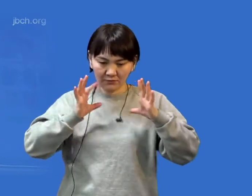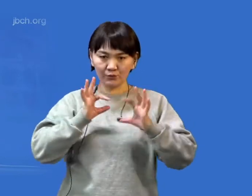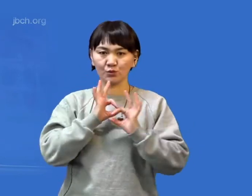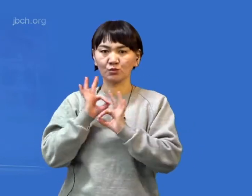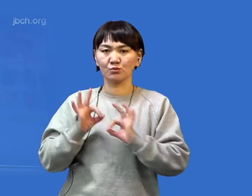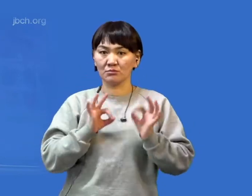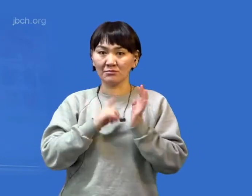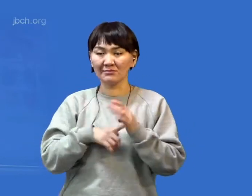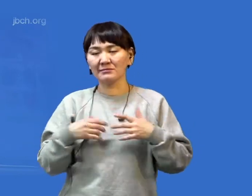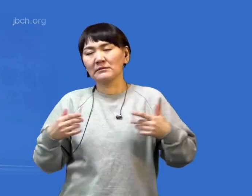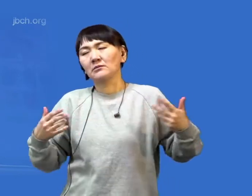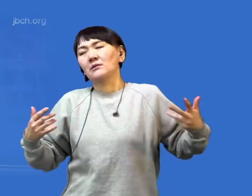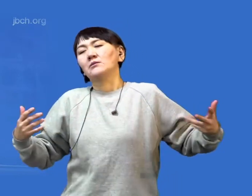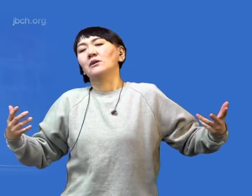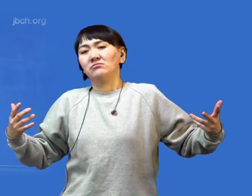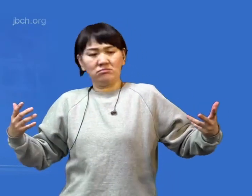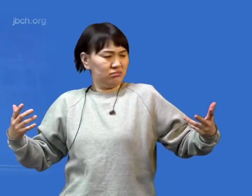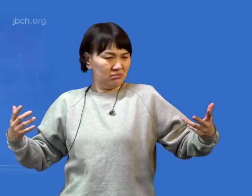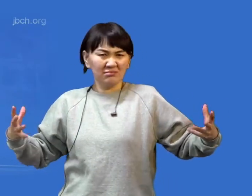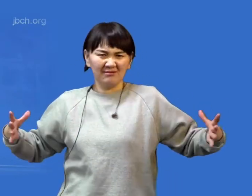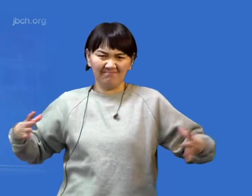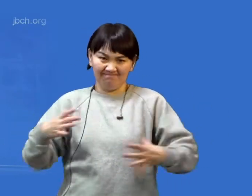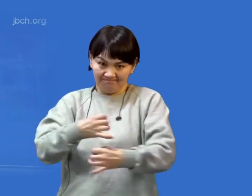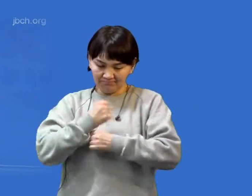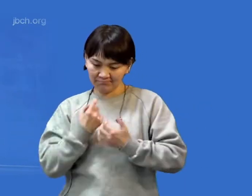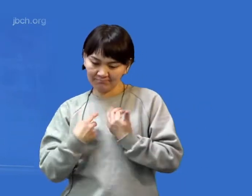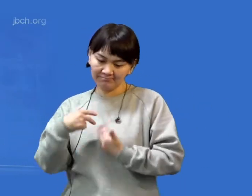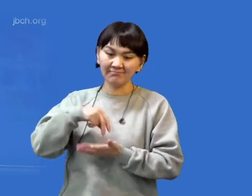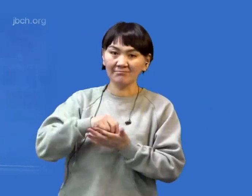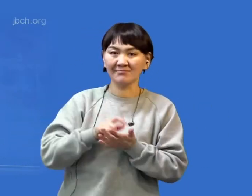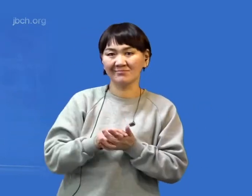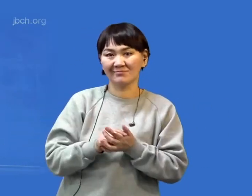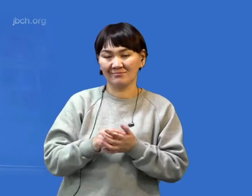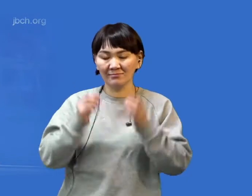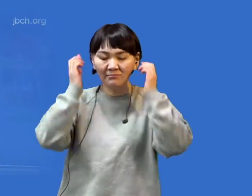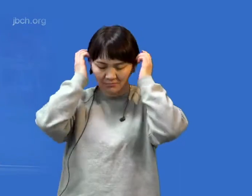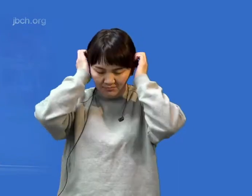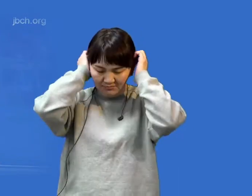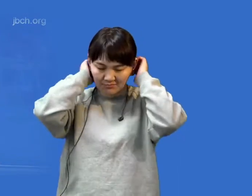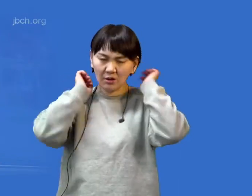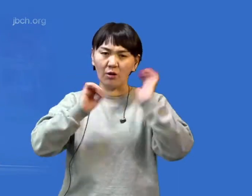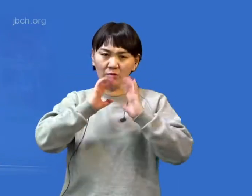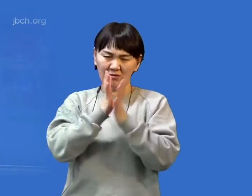Өргөмжлөгдөй гэсэн зүрх сэтгэлээ жигсэн захирах хэрэгтэй. Хүн байна шүү дээ.